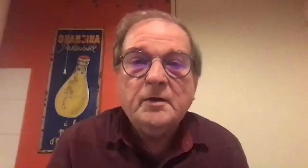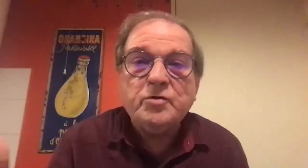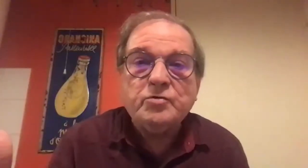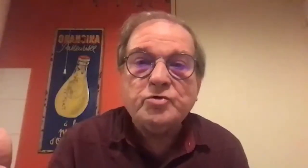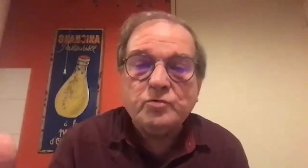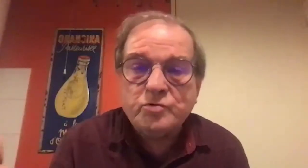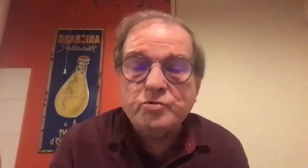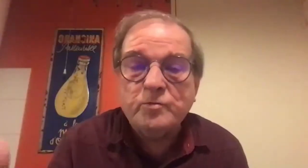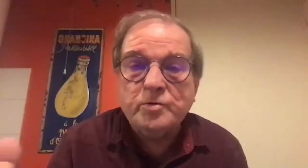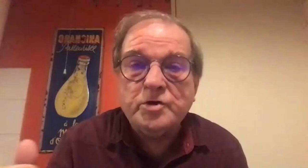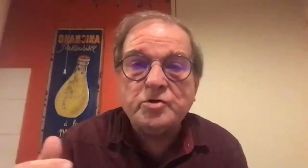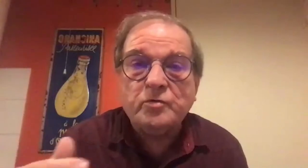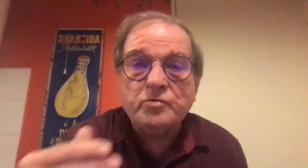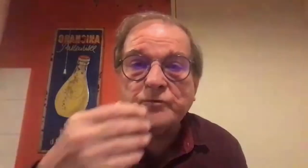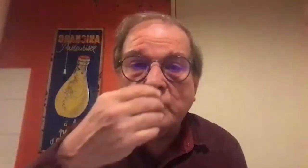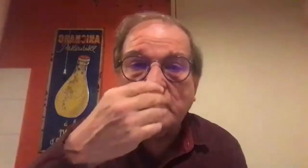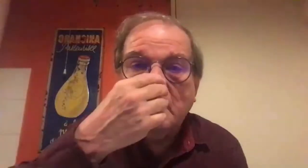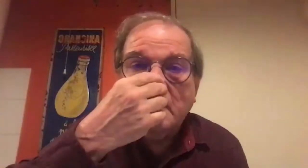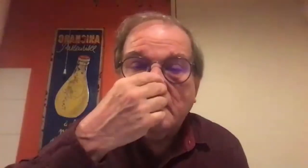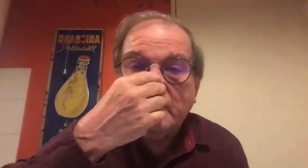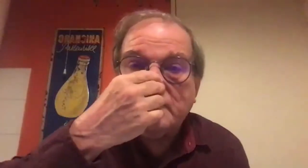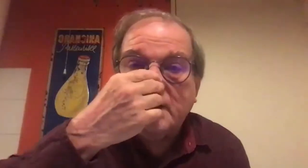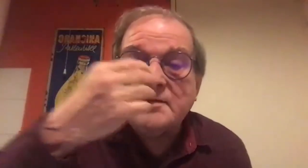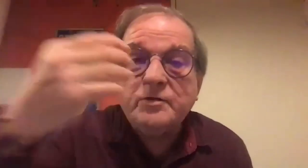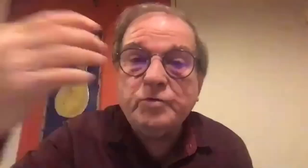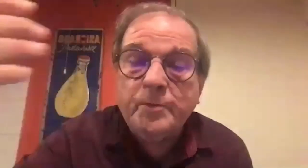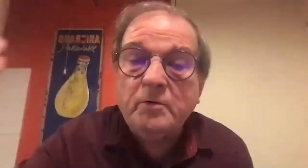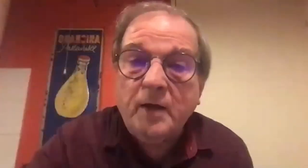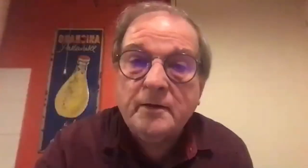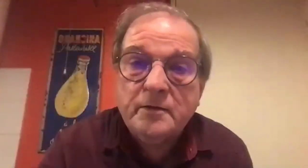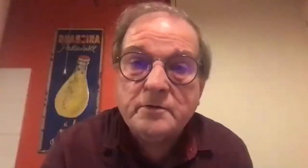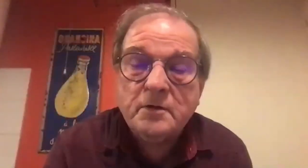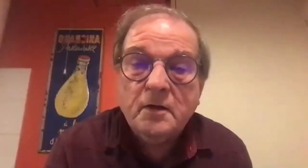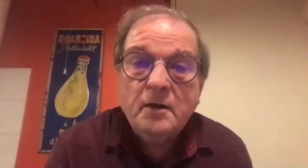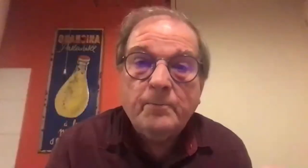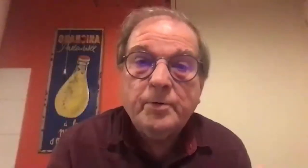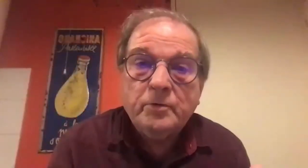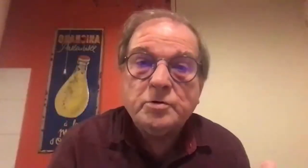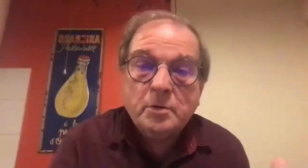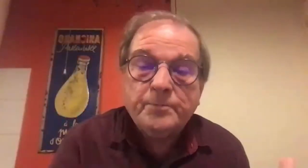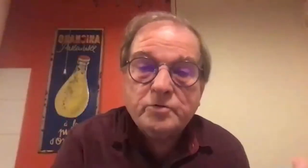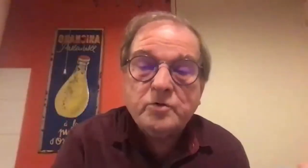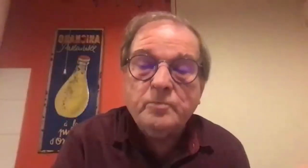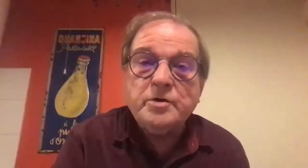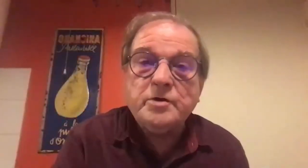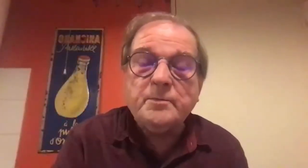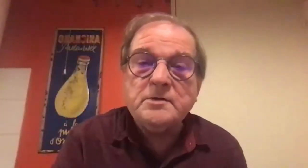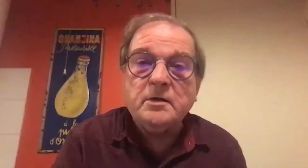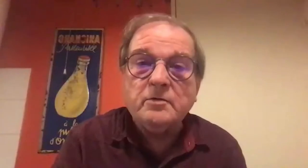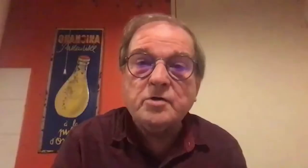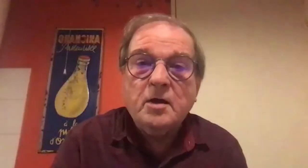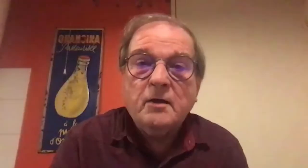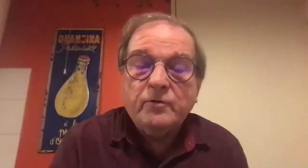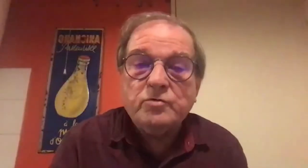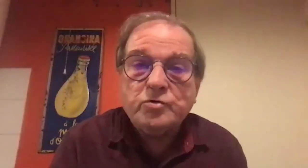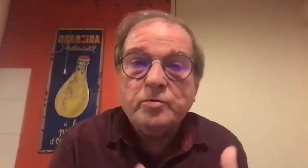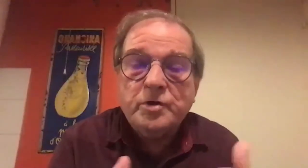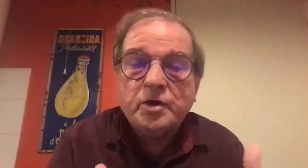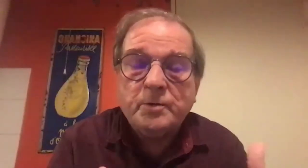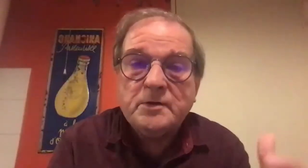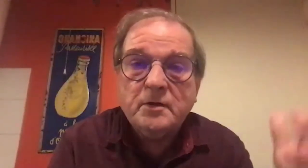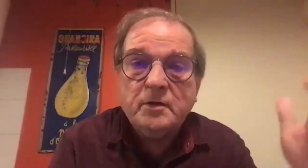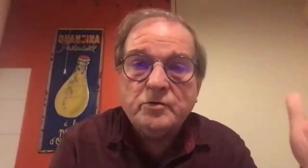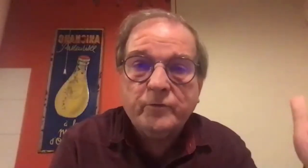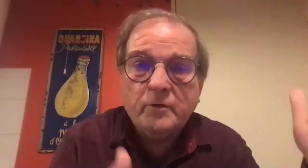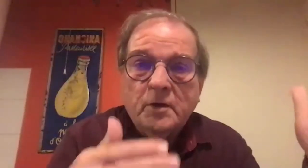né, que os comunistas russos foram trazidos pelo nariz, pelos comunistas brasileiros. Foram os